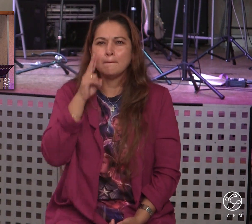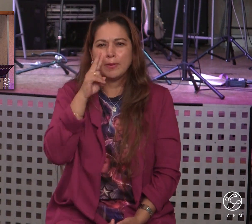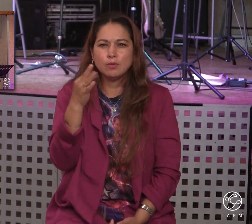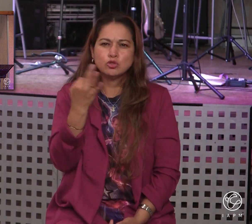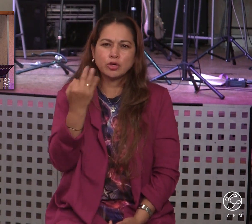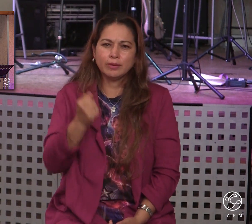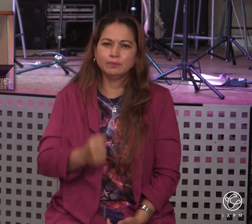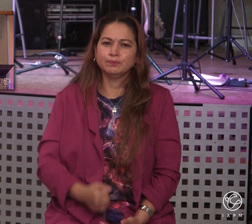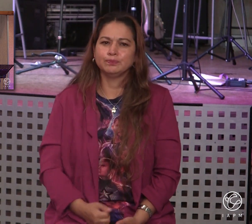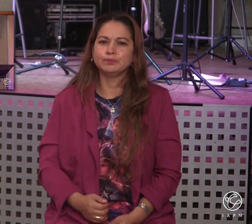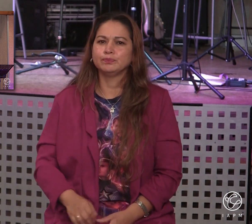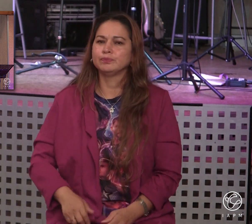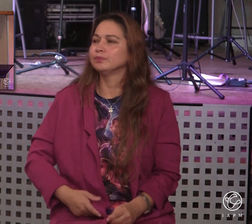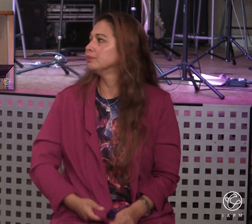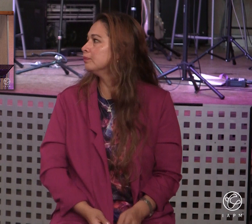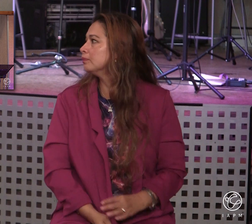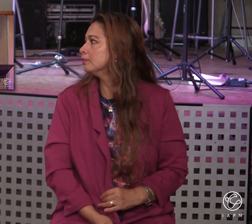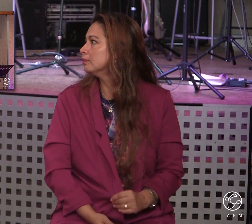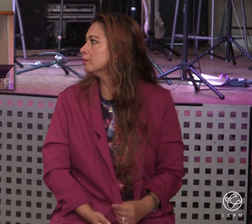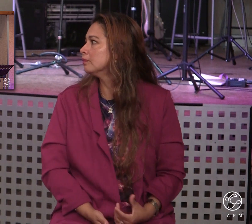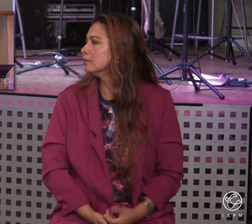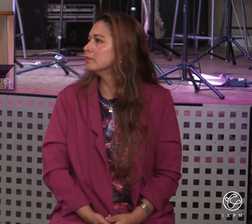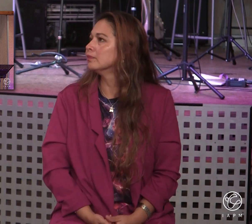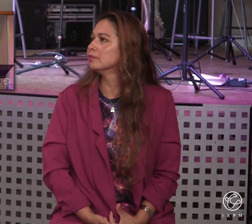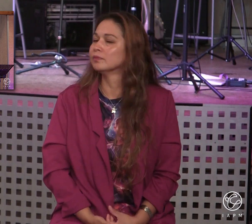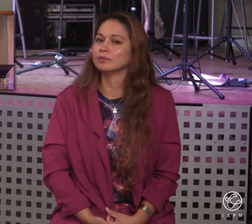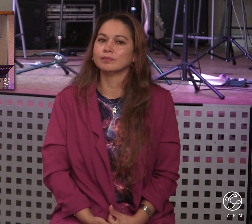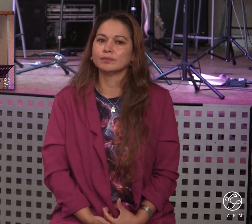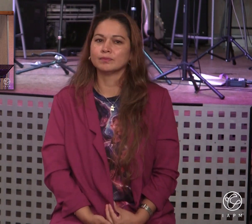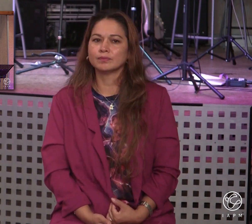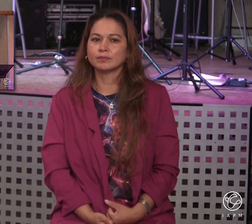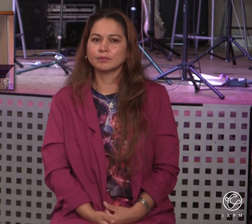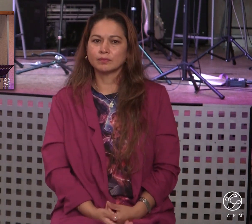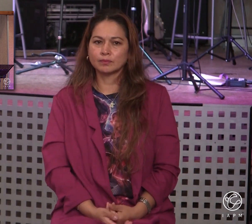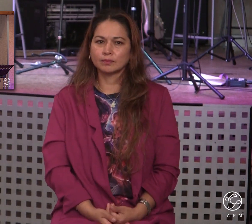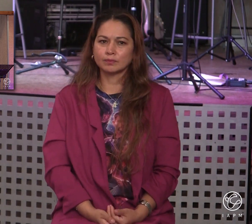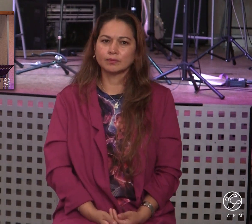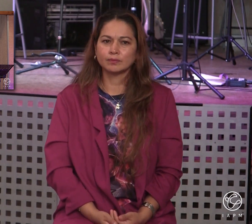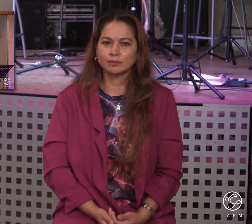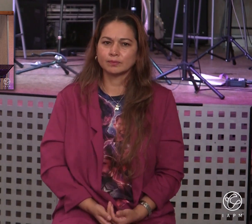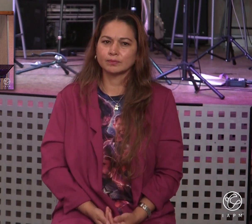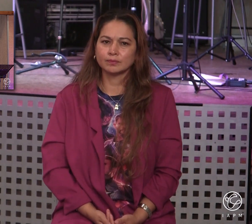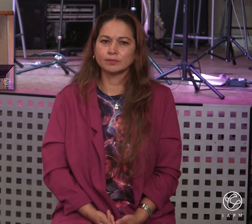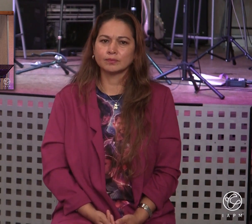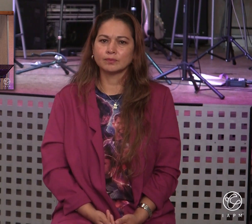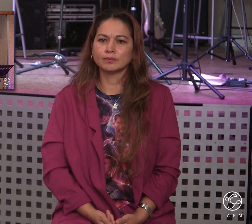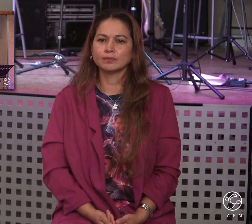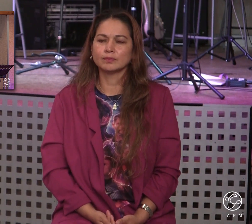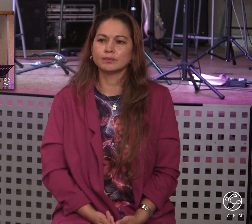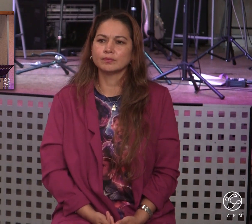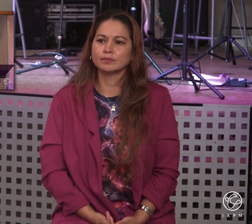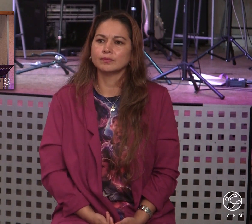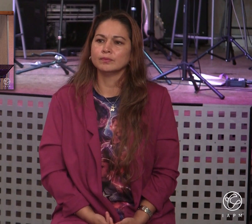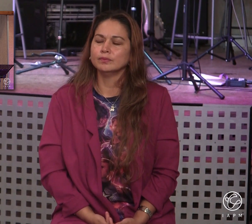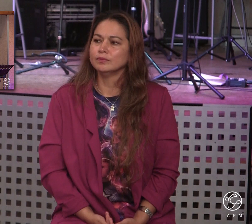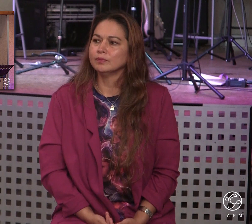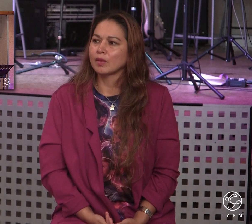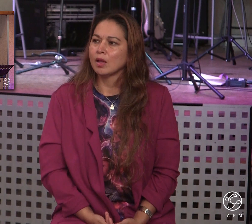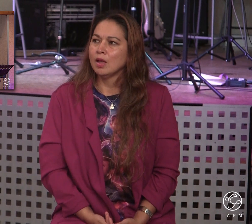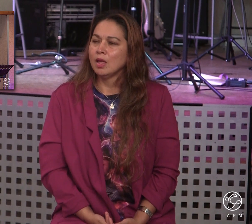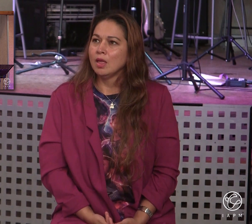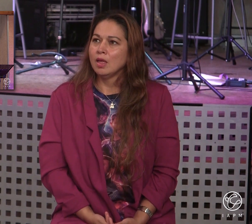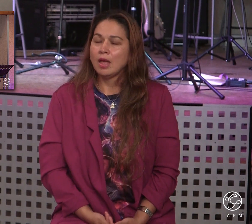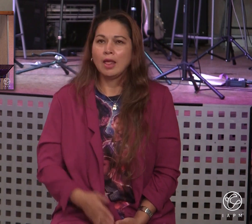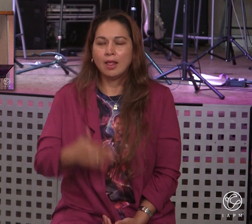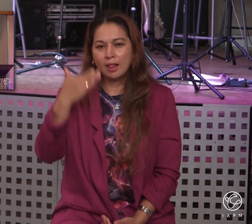leer ni Marcos ni Juan, que son los otros dos evangelios que narran esta tormenta. Pero la idea es la